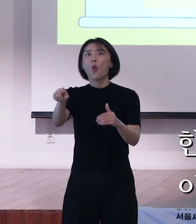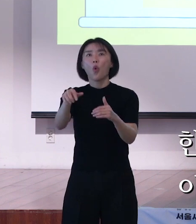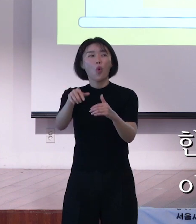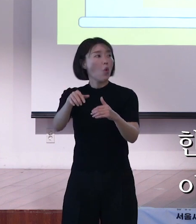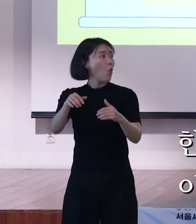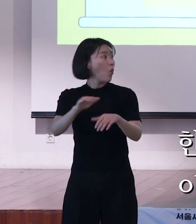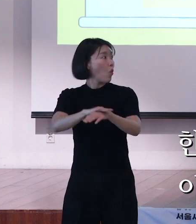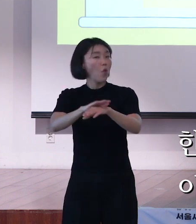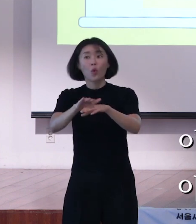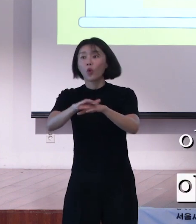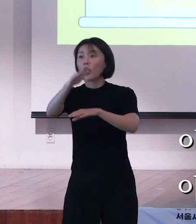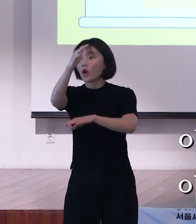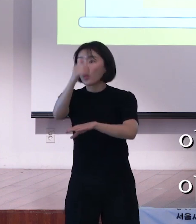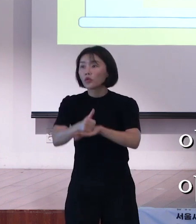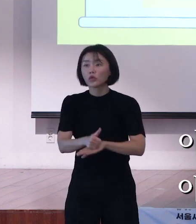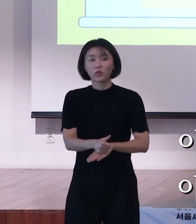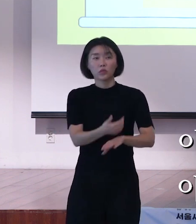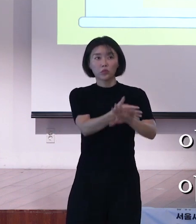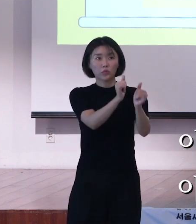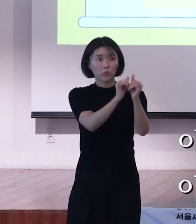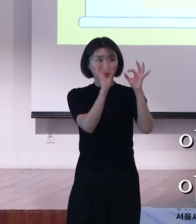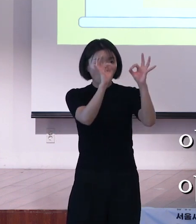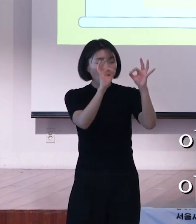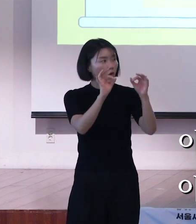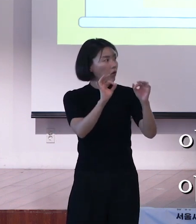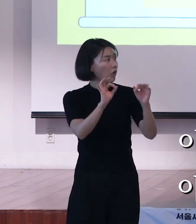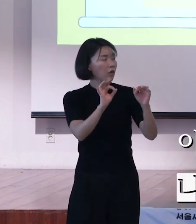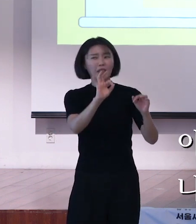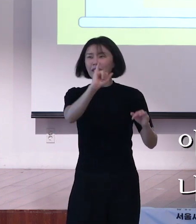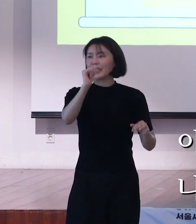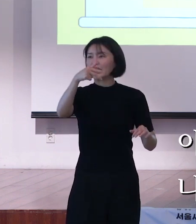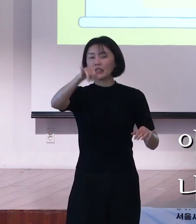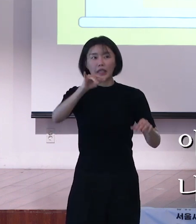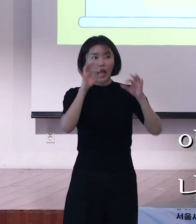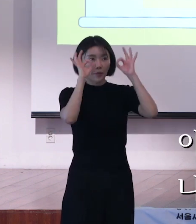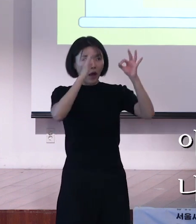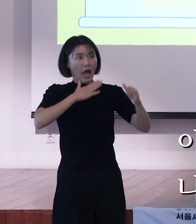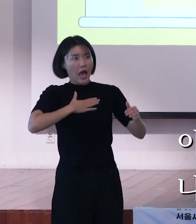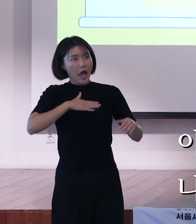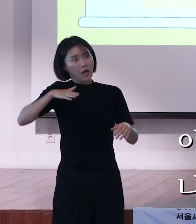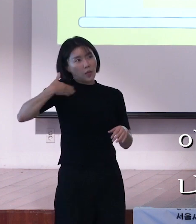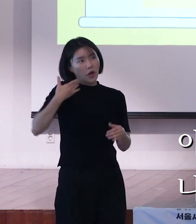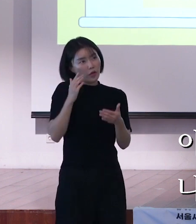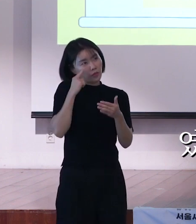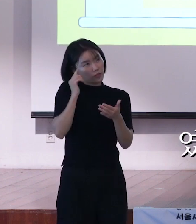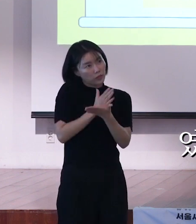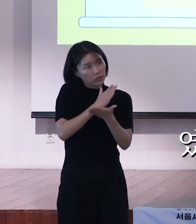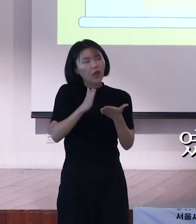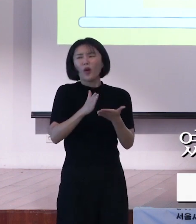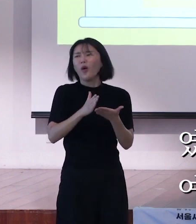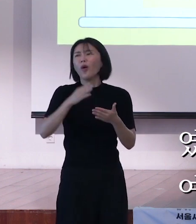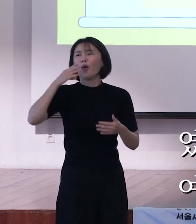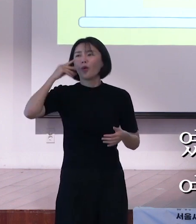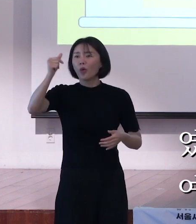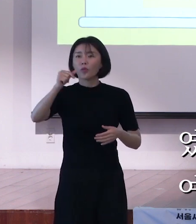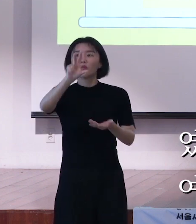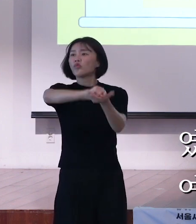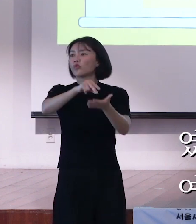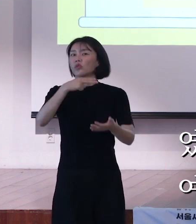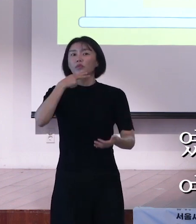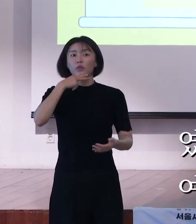아동은 인지 발달에 장애가 나타나지 않음을 보고하였습니다. 여기서도 보시면 수어를